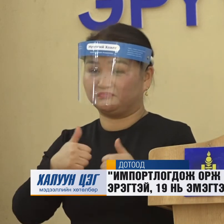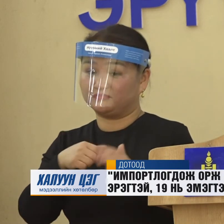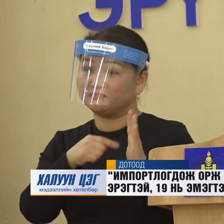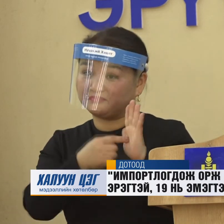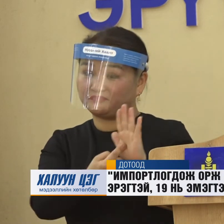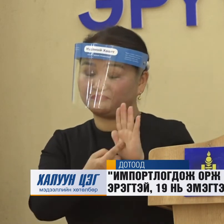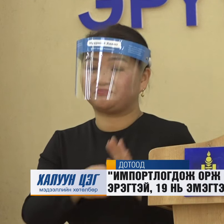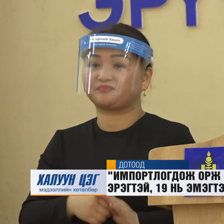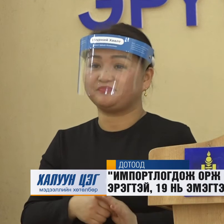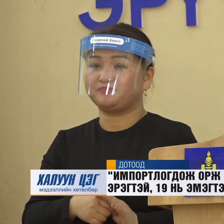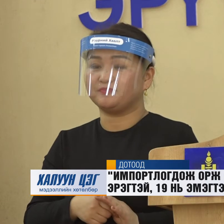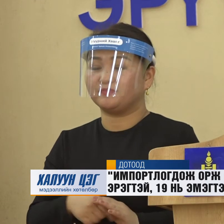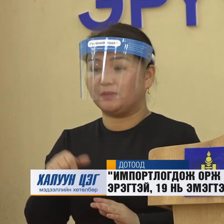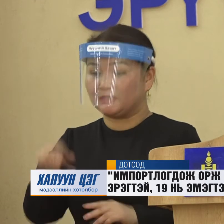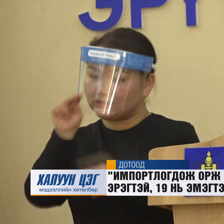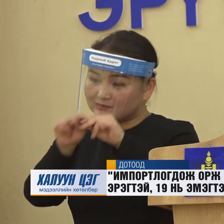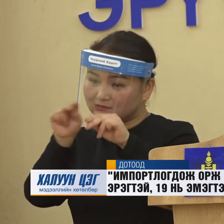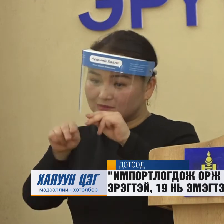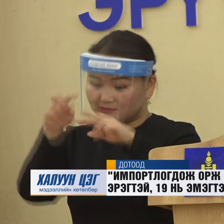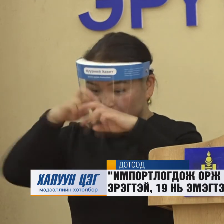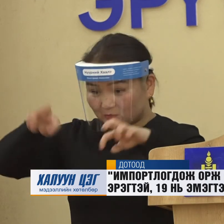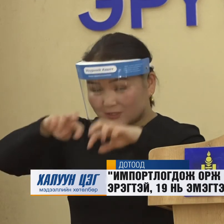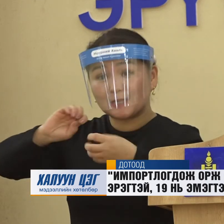бид бол энэ тамц тухай хийхдээ